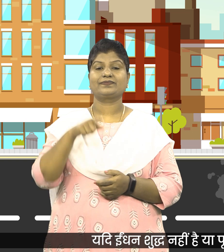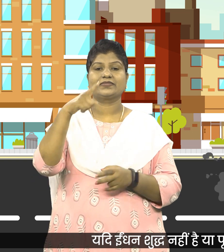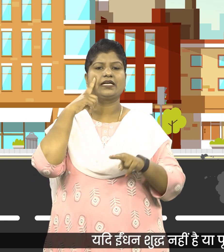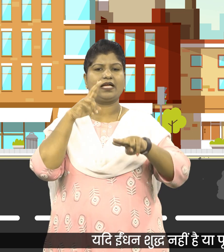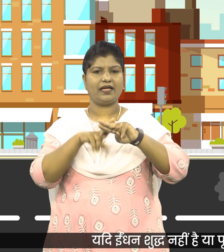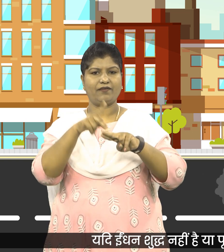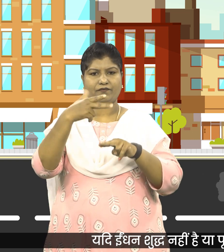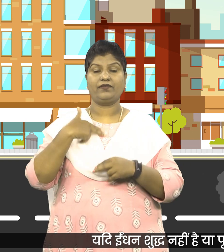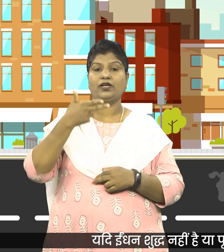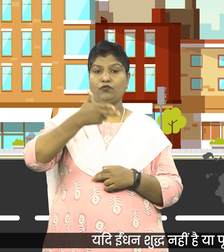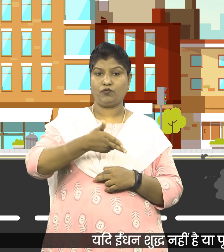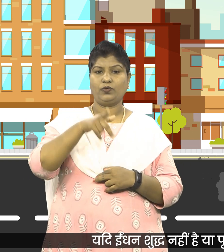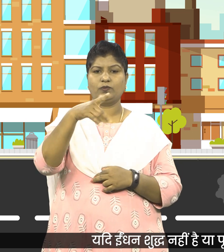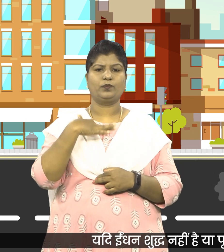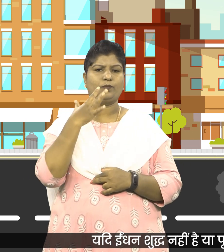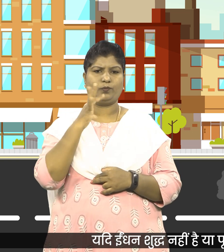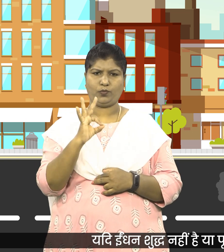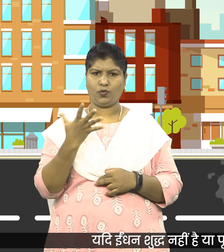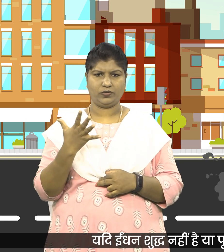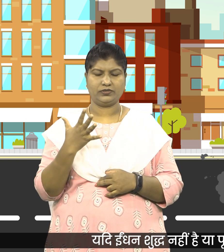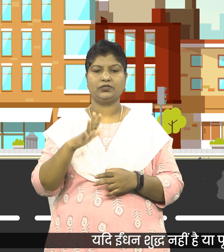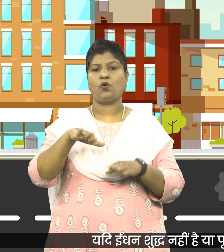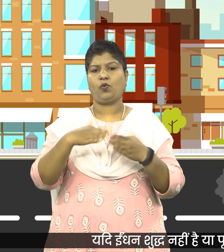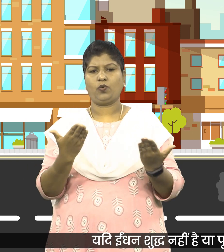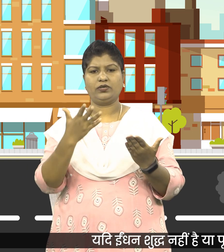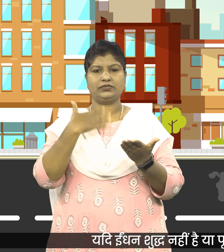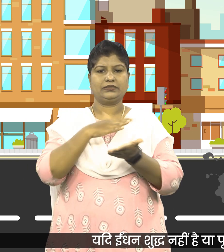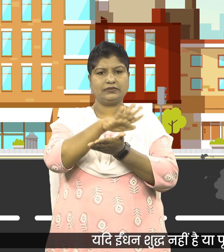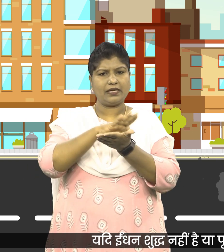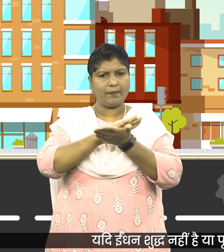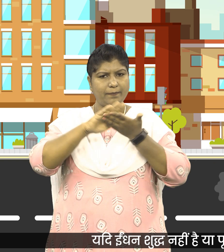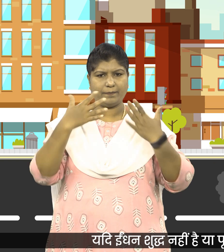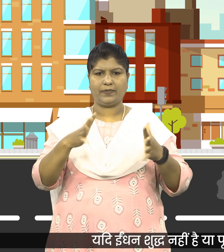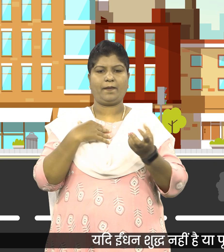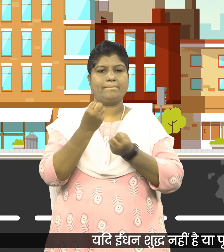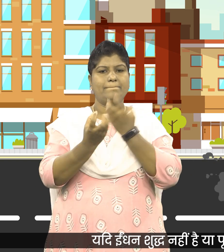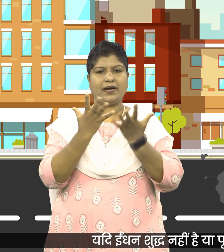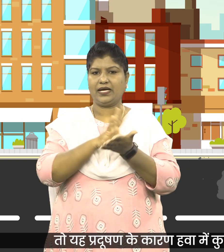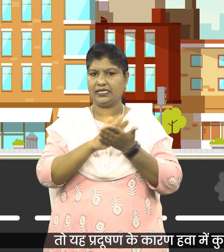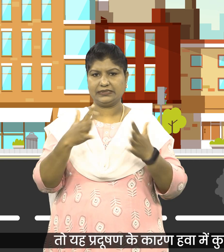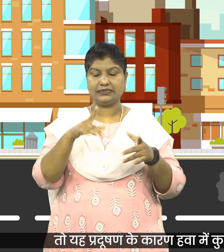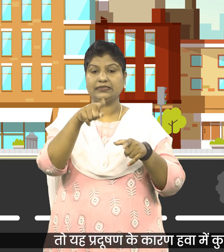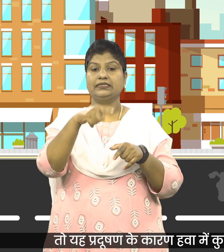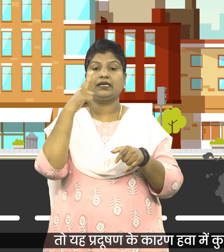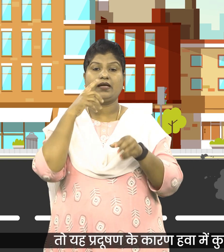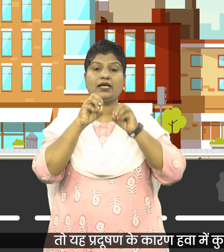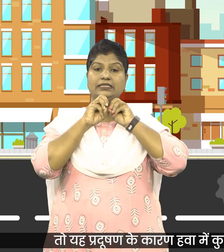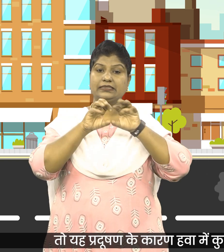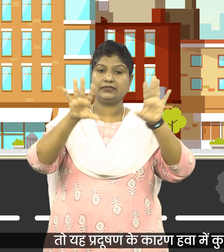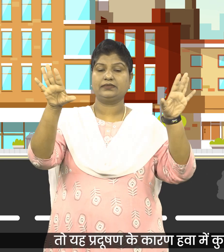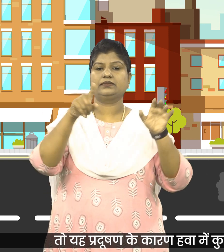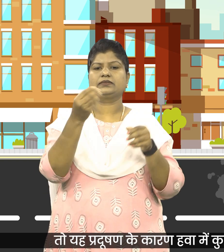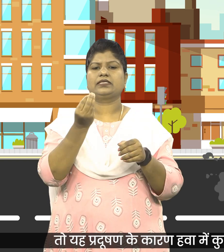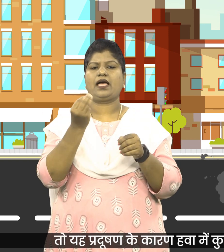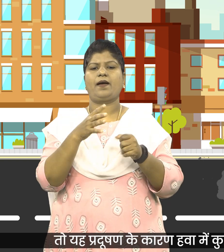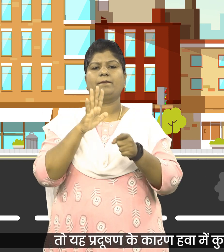यदि ईंधन शुद्ध नहीं है या पूरी तरह से नहीं जलाया गया है, तो ये प्रदूषण